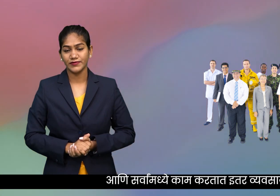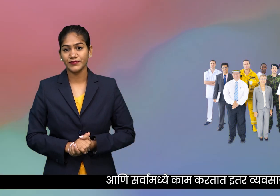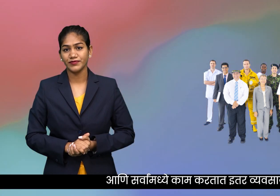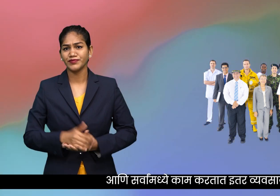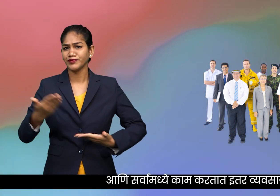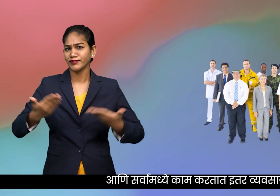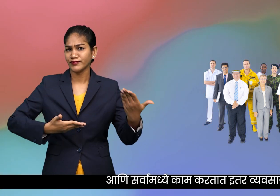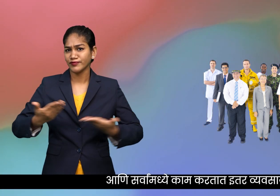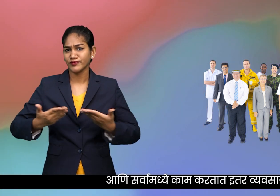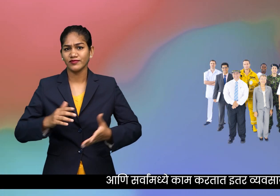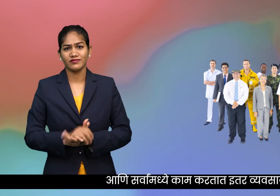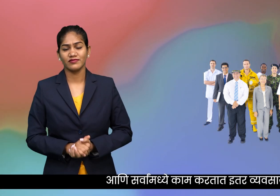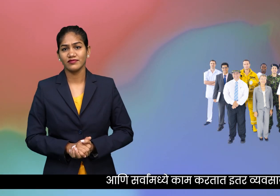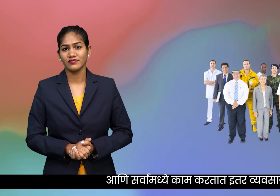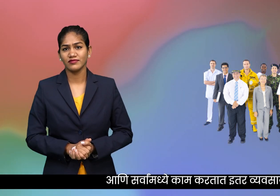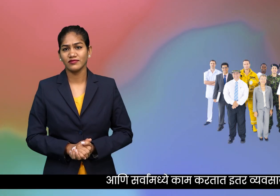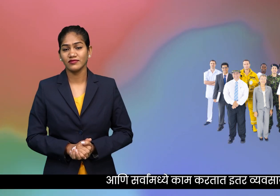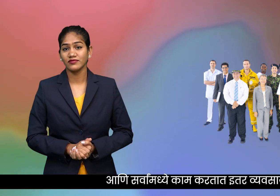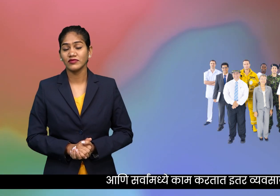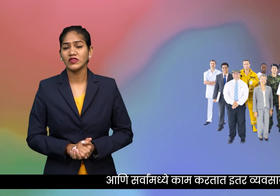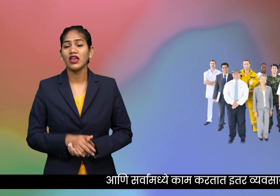आणि सर्वांमध्ये काम करतात. इतर व्यवसाय,